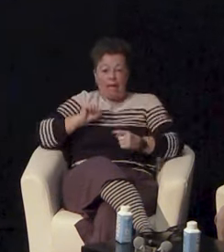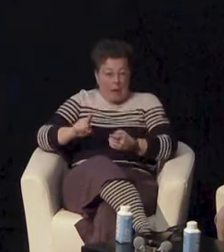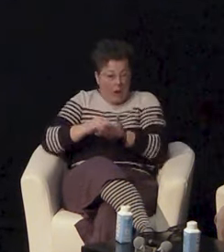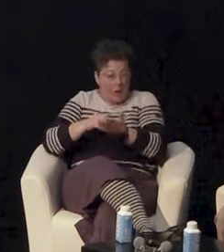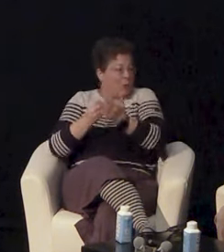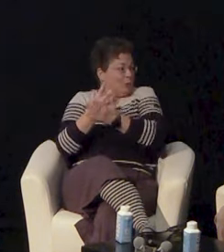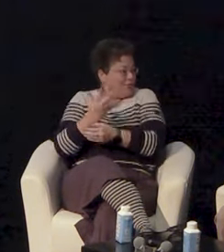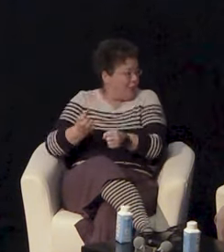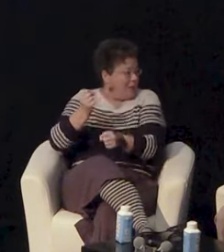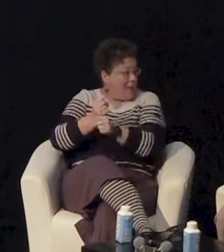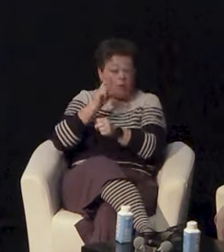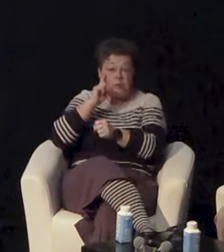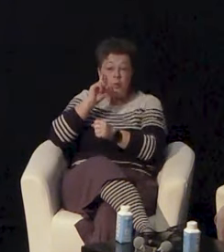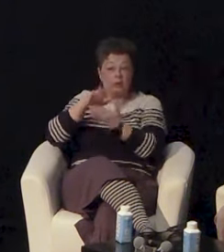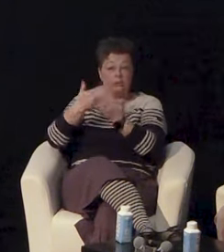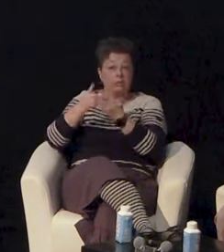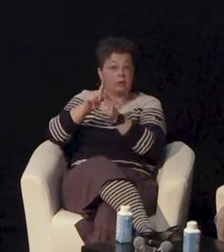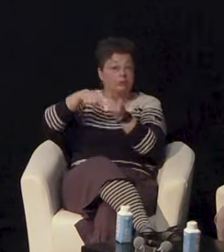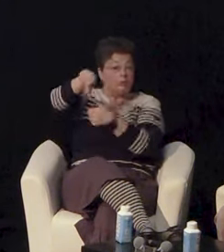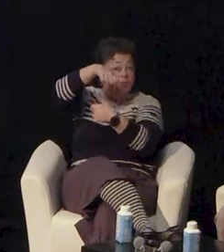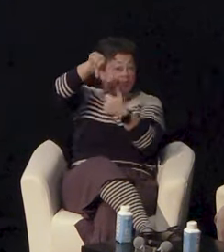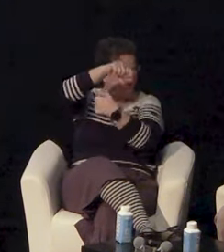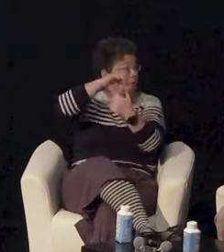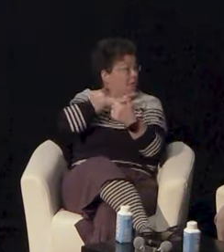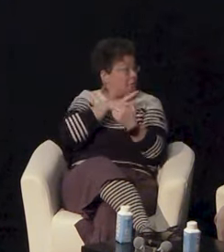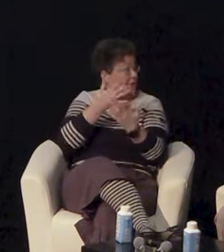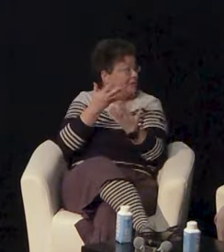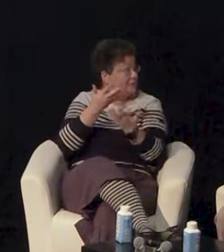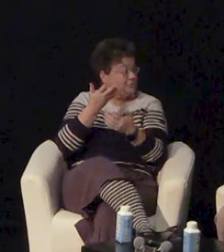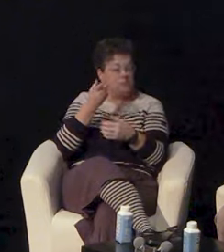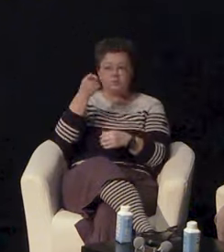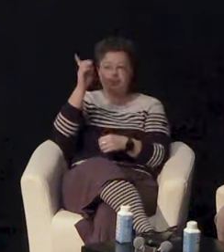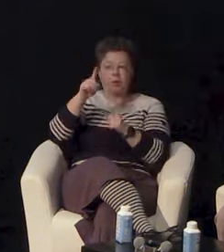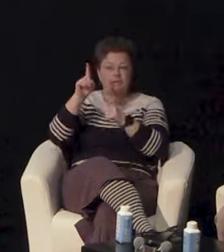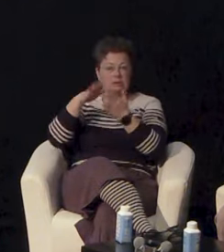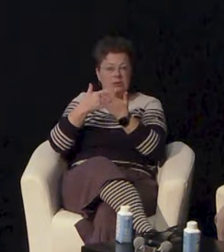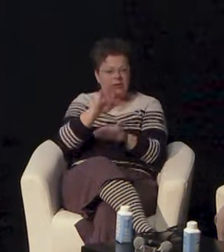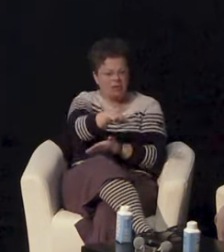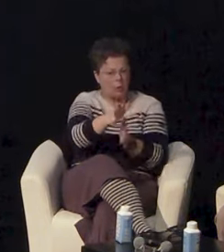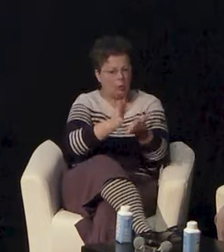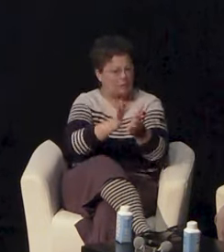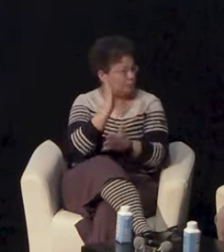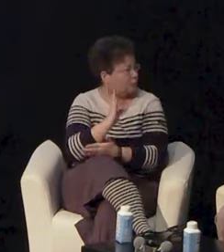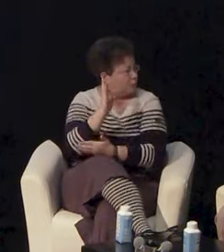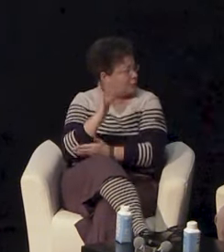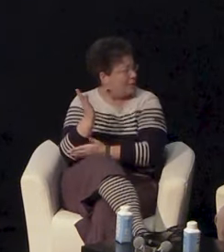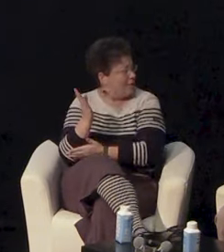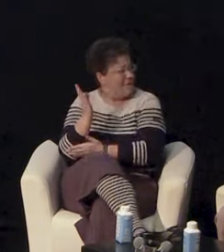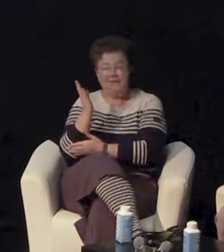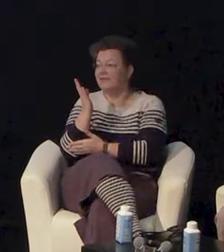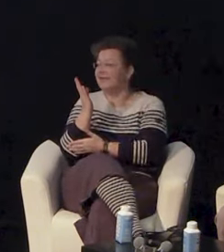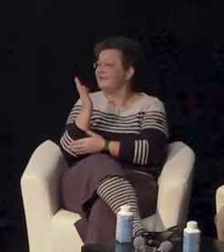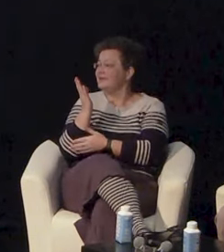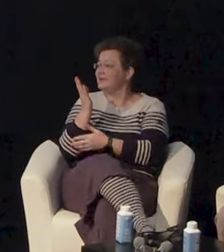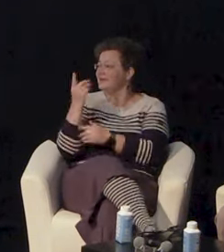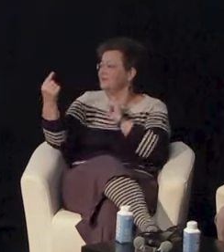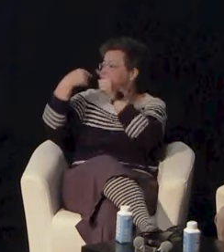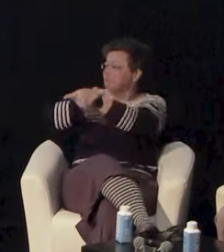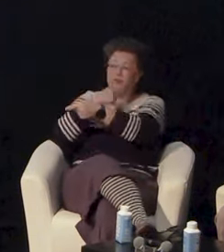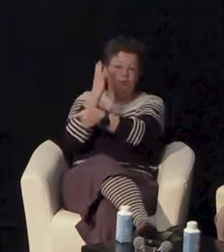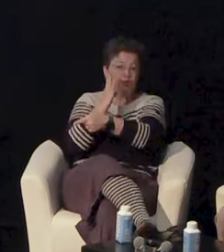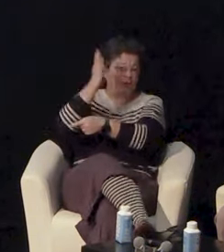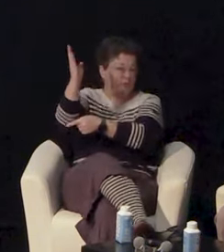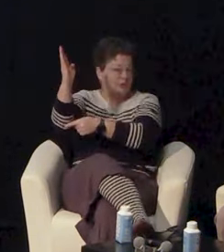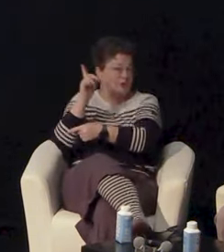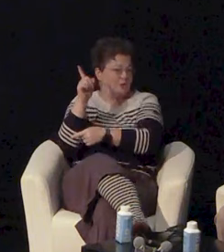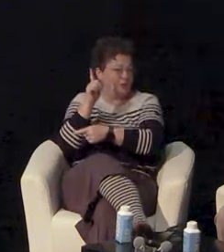signes qui se créent aux quatre coins de la France. Et puis, il y a aussi les interprètes qui se renouvellent et puis qui arrivent et qui disaient «